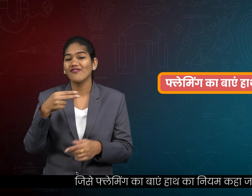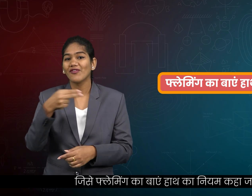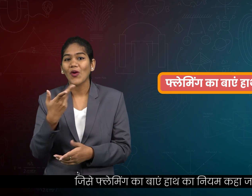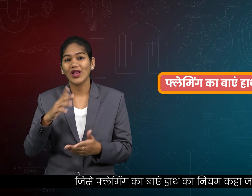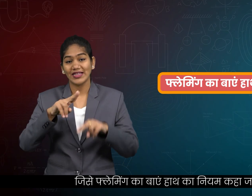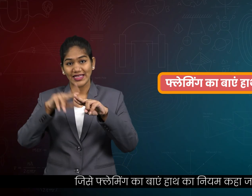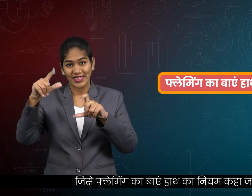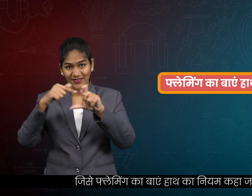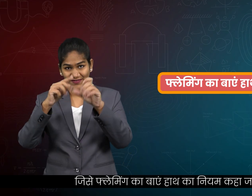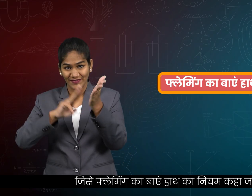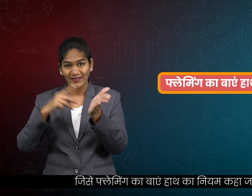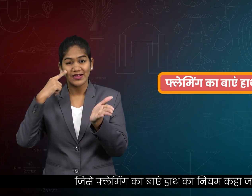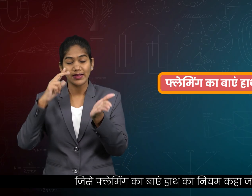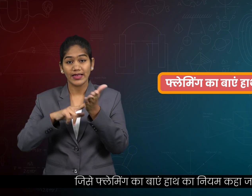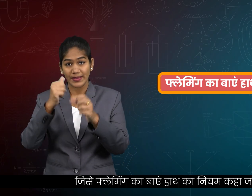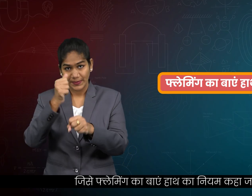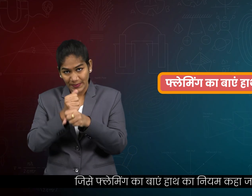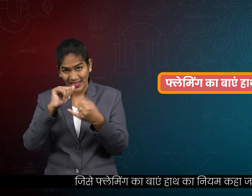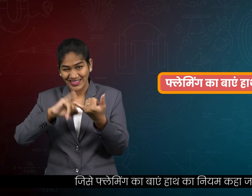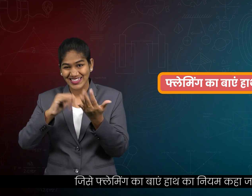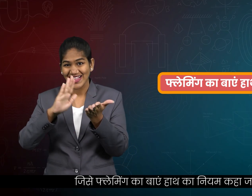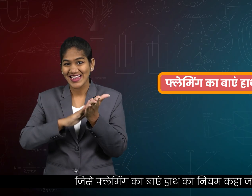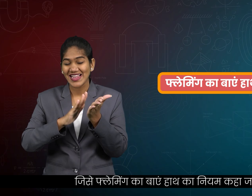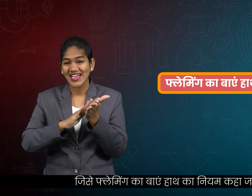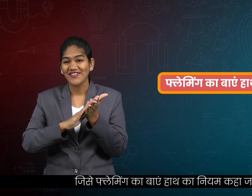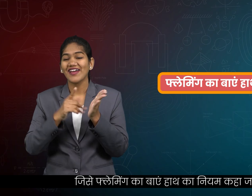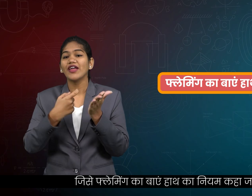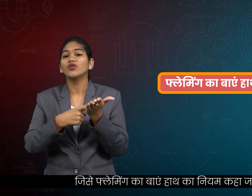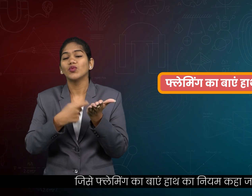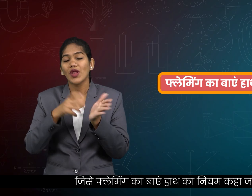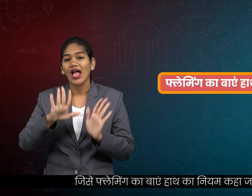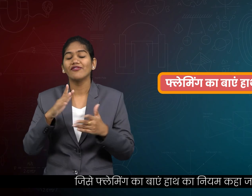जिसे फ्लेमिंग का बाएं हाथ का नियम कहा जाता है।